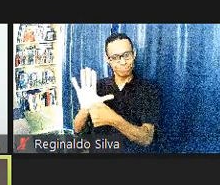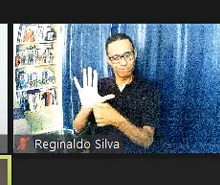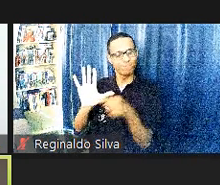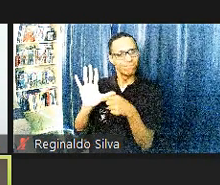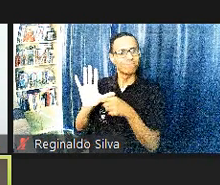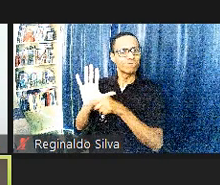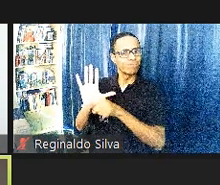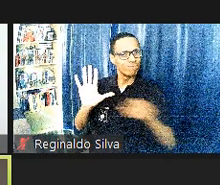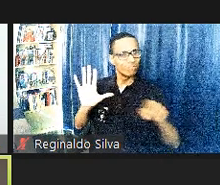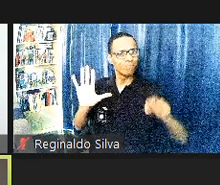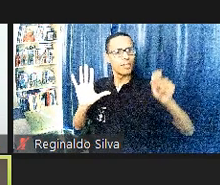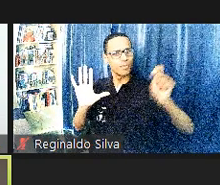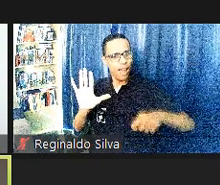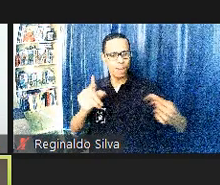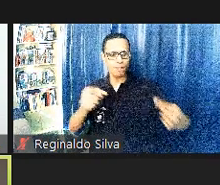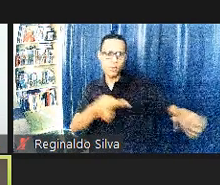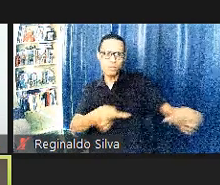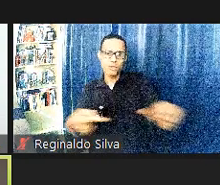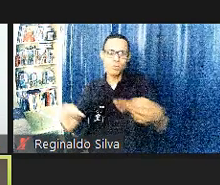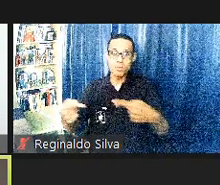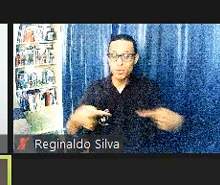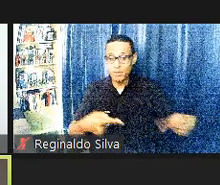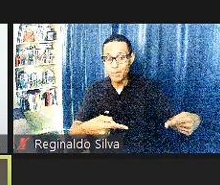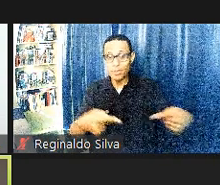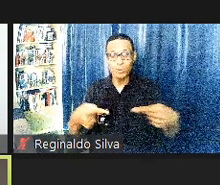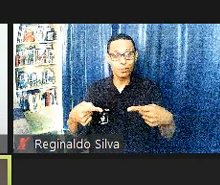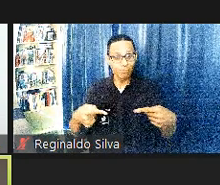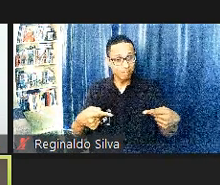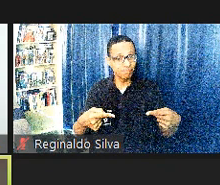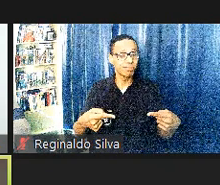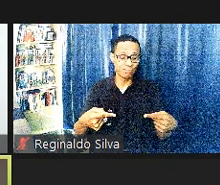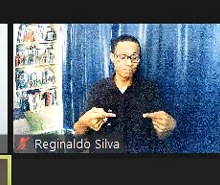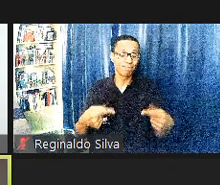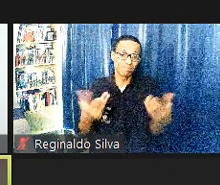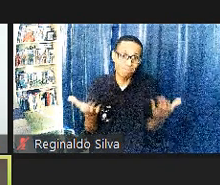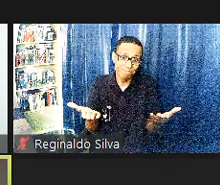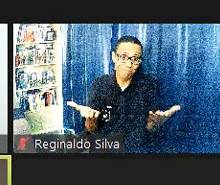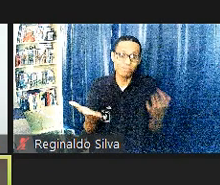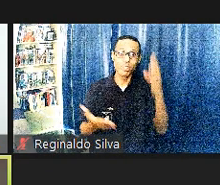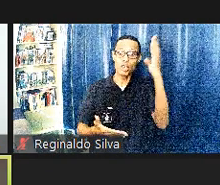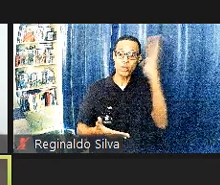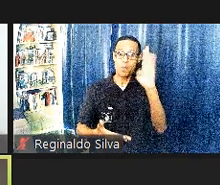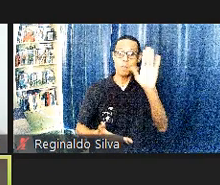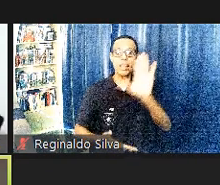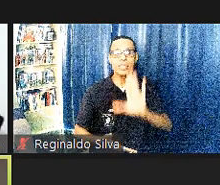novas discussões. E apesar de no Brasil nós termos